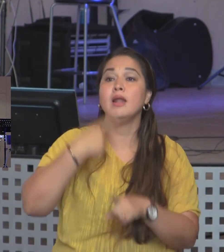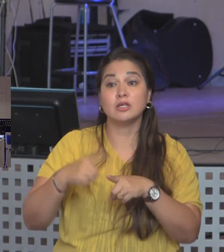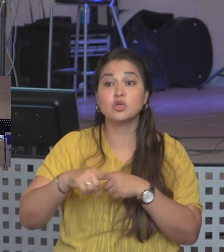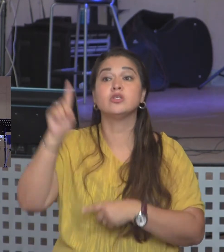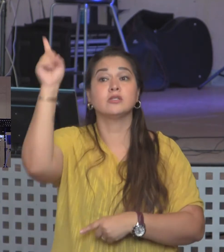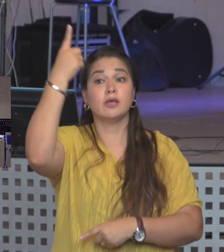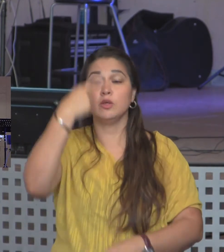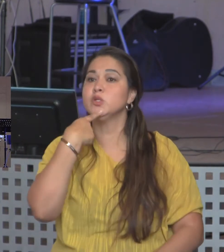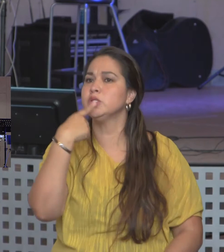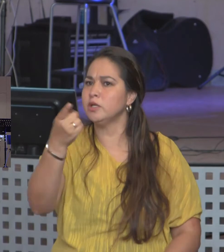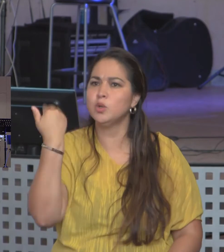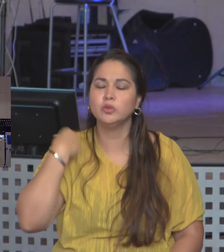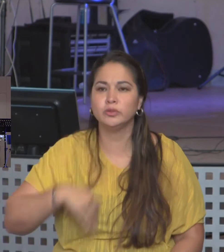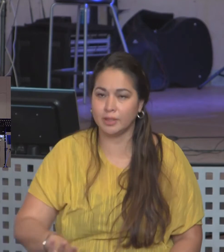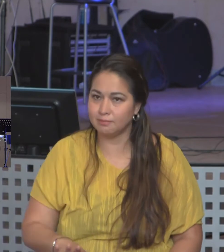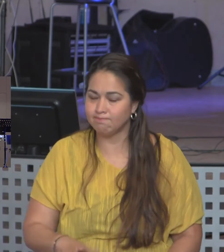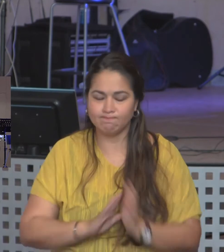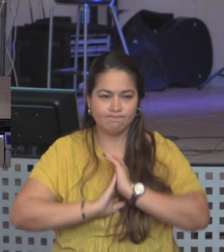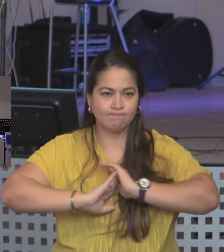que va a hacer.